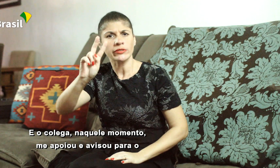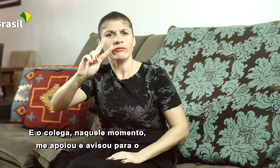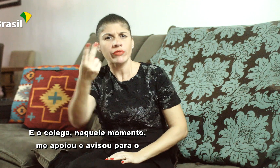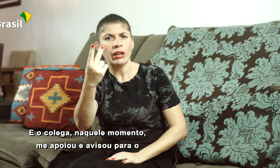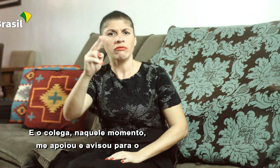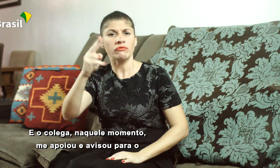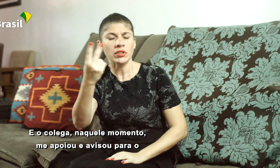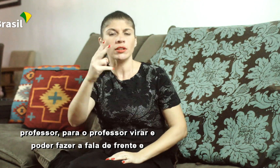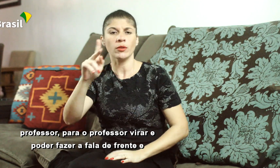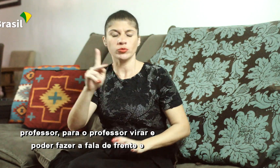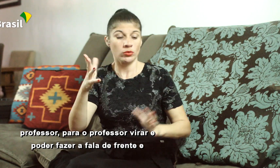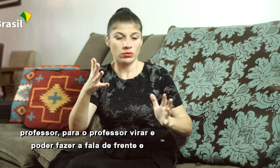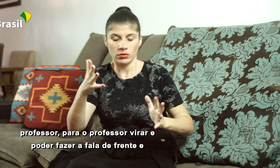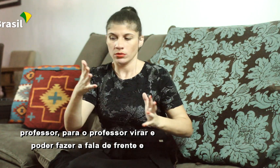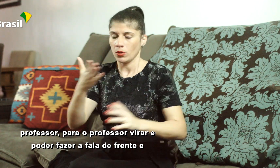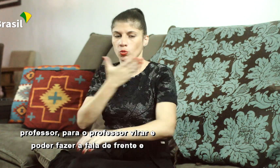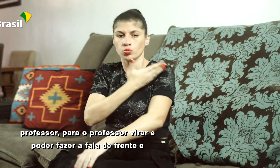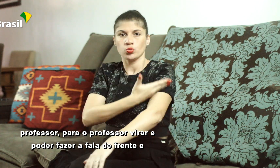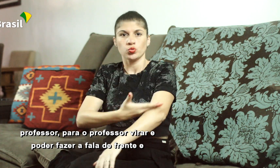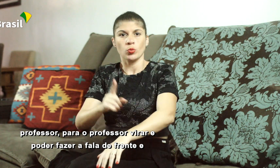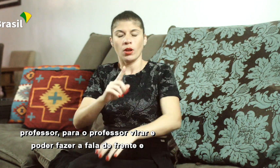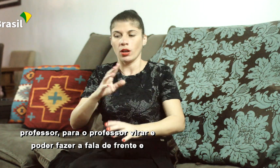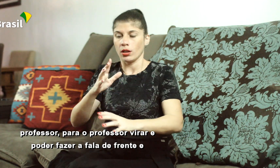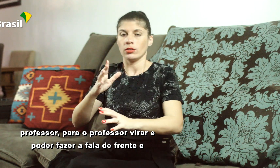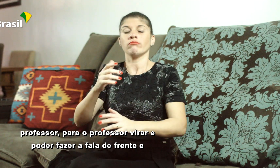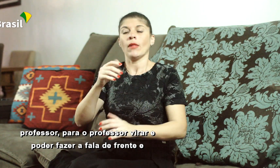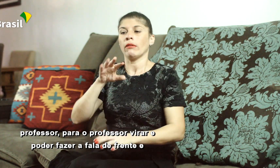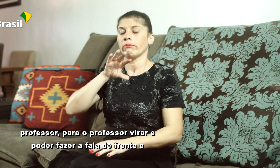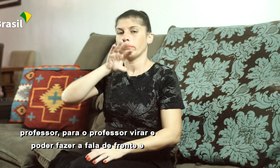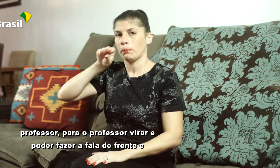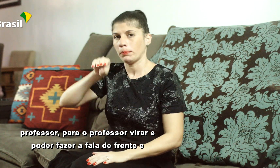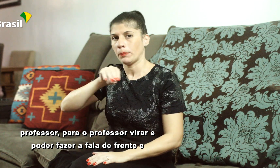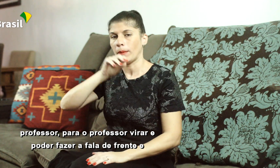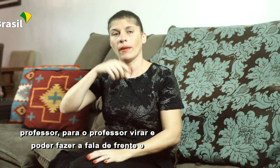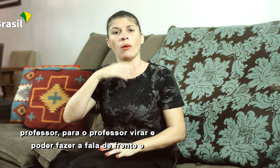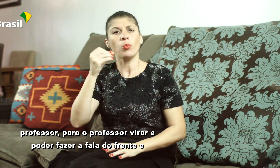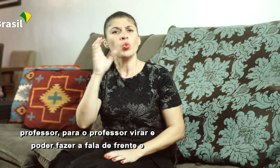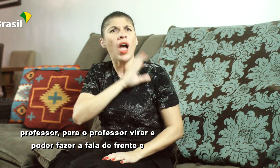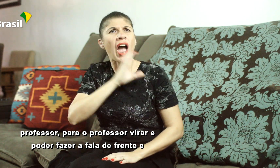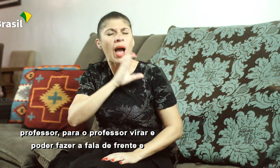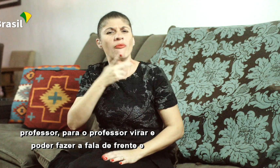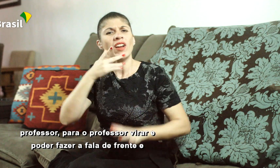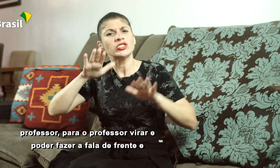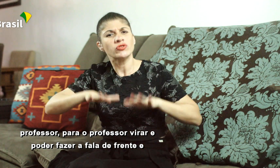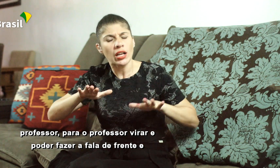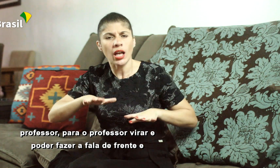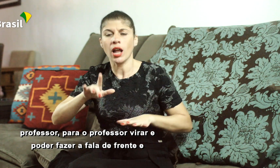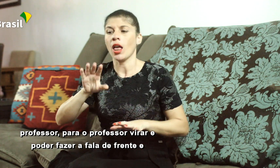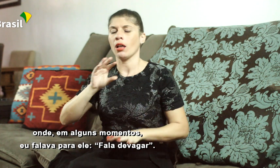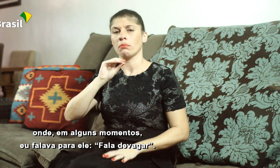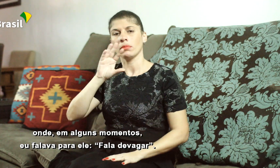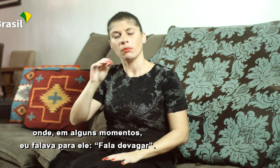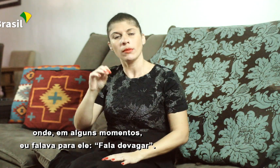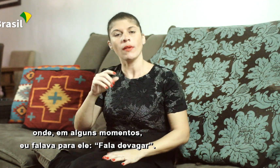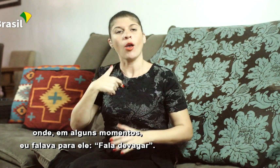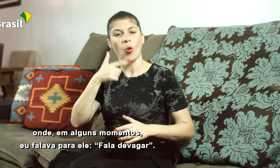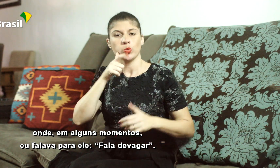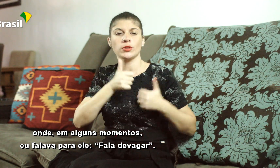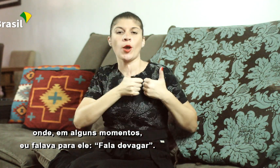avisou pro professor não virar e poder fazer a fala de frente. E onde em alguns momentos